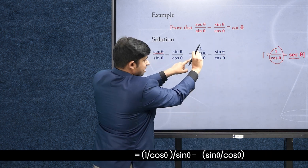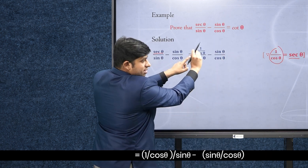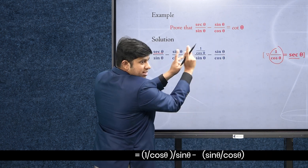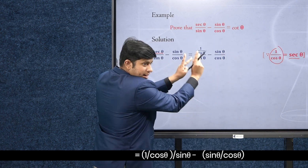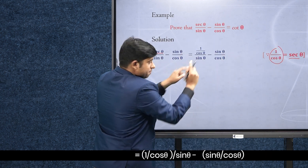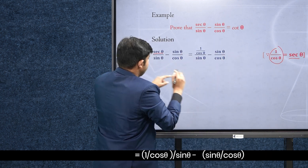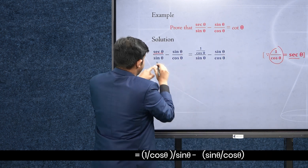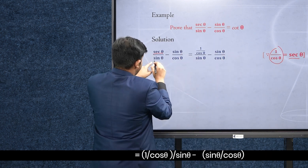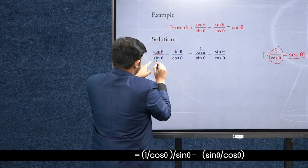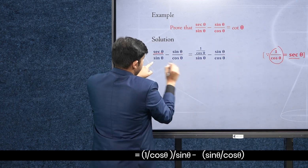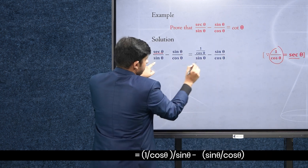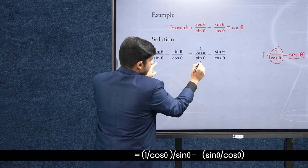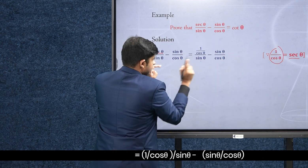equals कोसिन sin cos